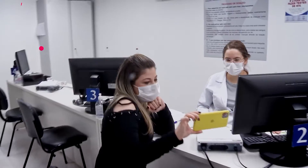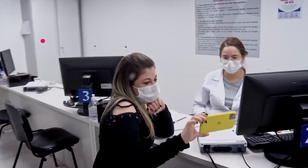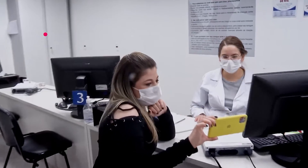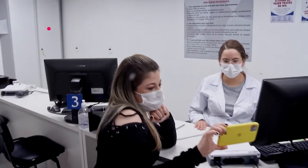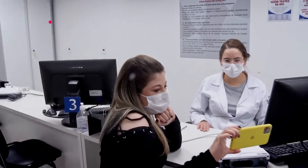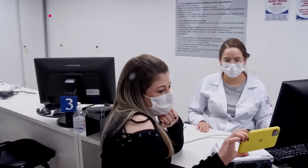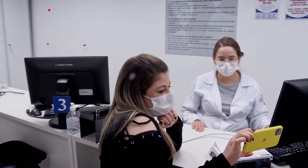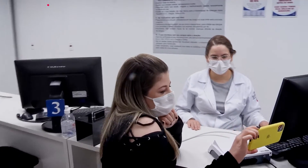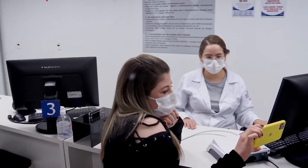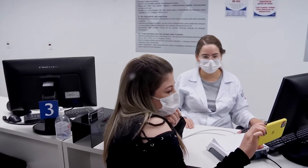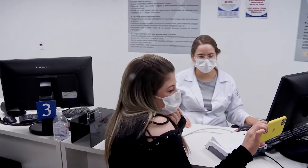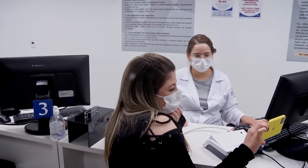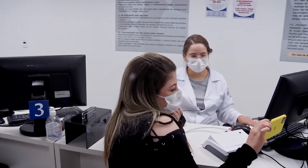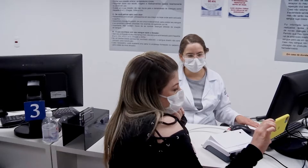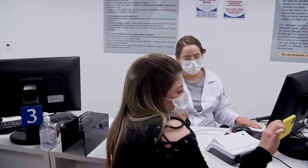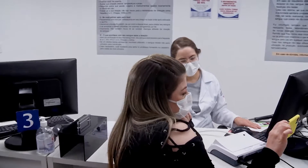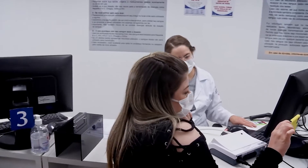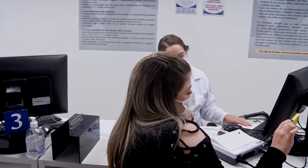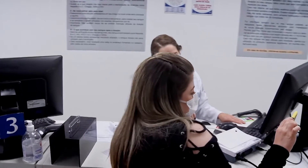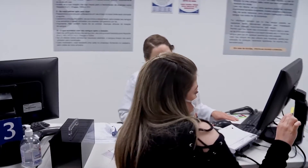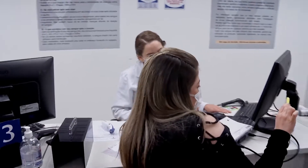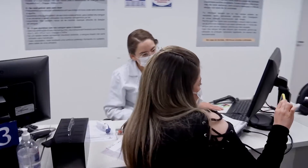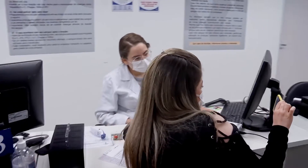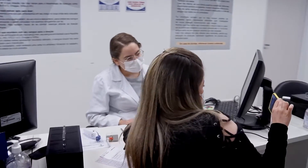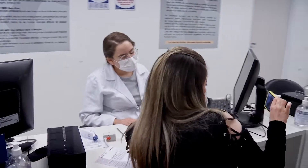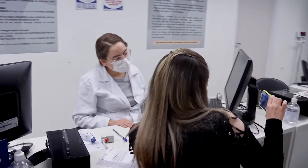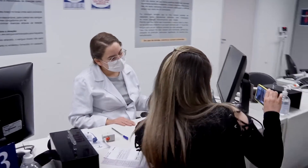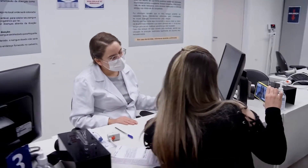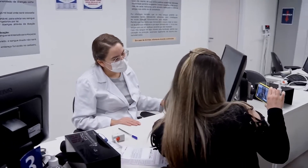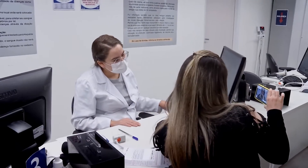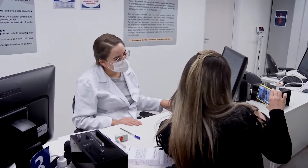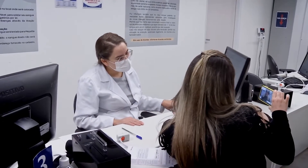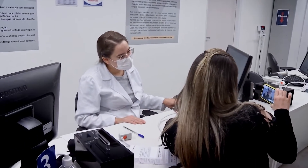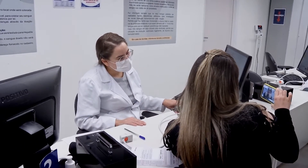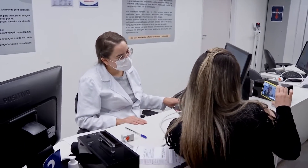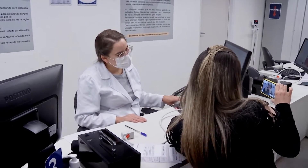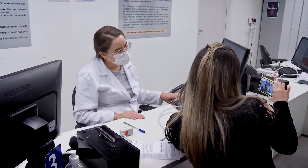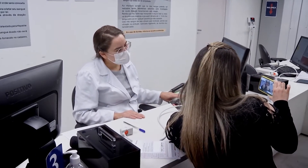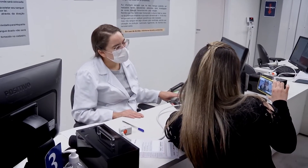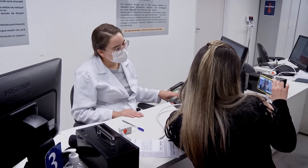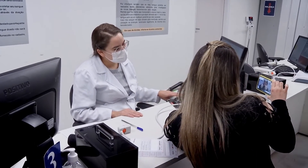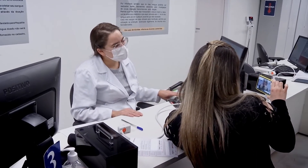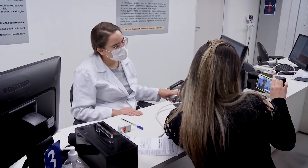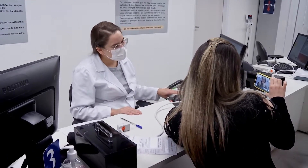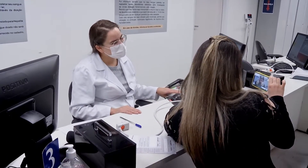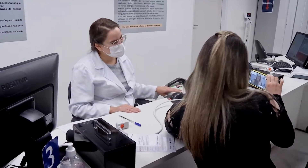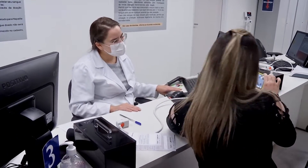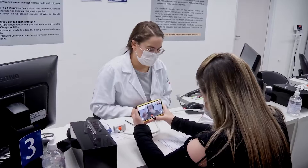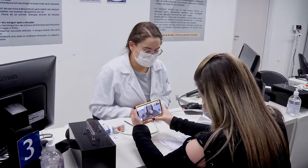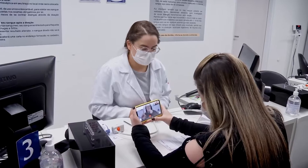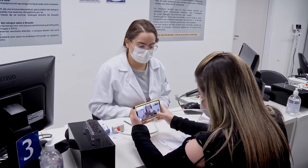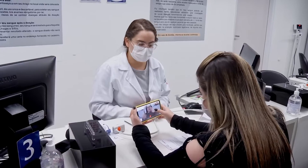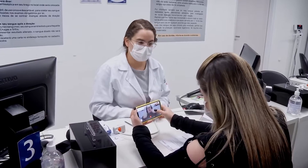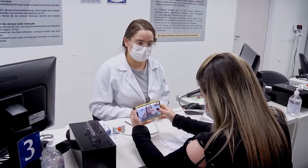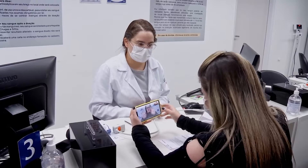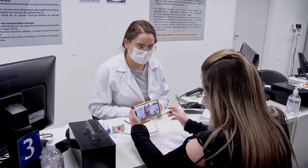Olá, bom dia. Eu me chamo Larissa, sou aqui do ICOM, vou ajudar vocês na comunicação, tá bom? Agora eu vou fazer o teste